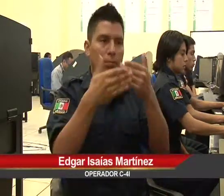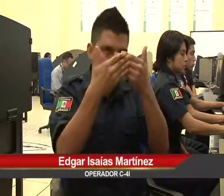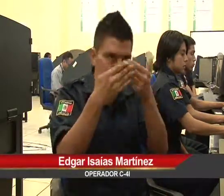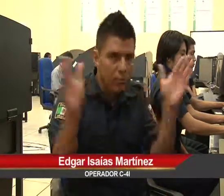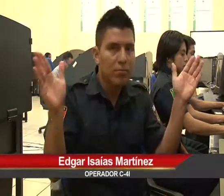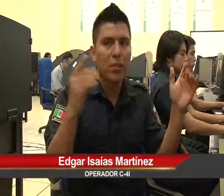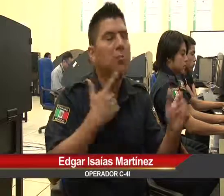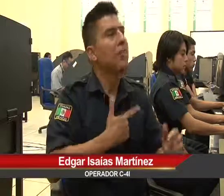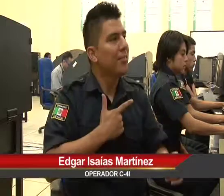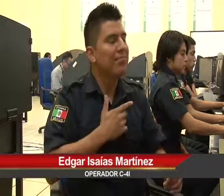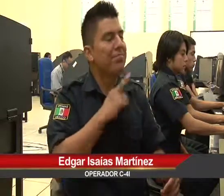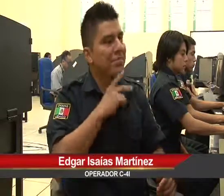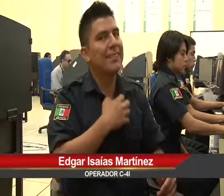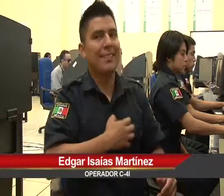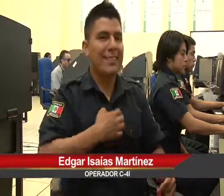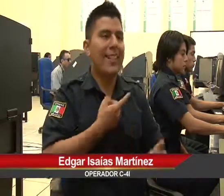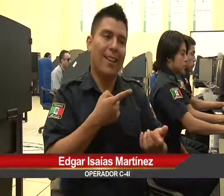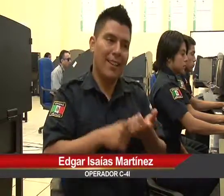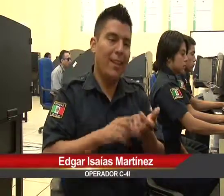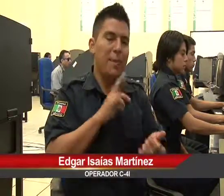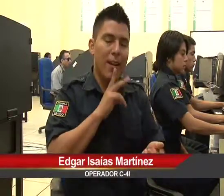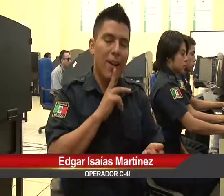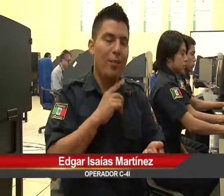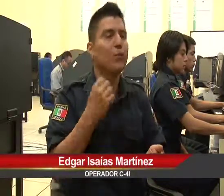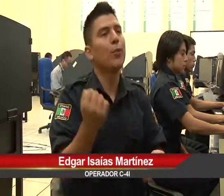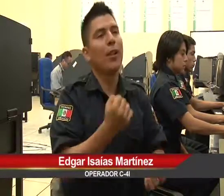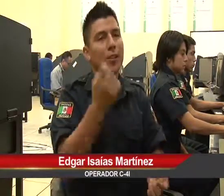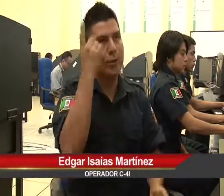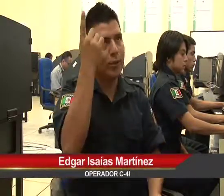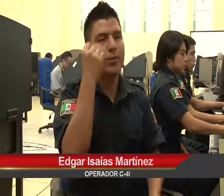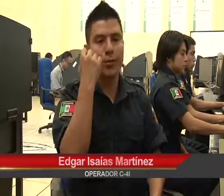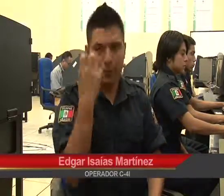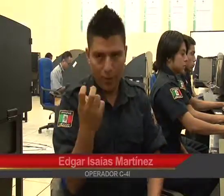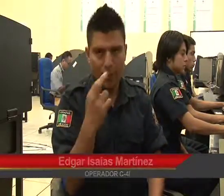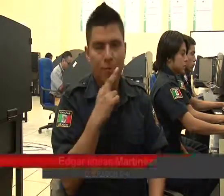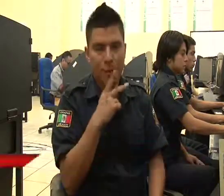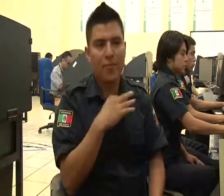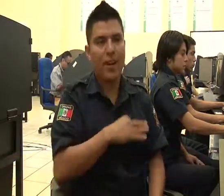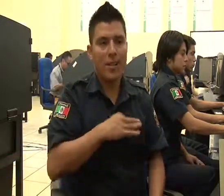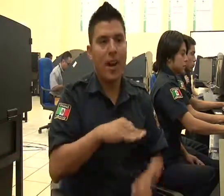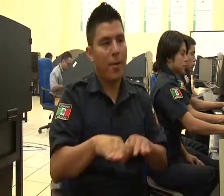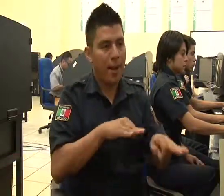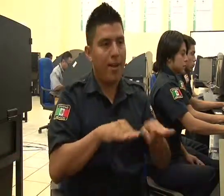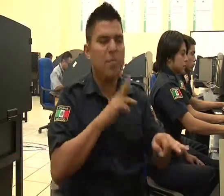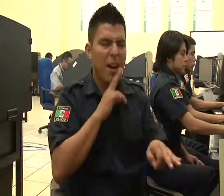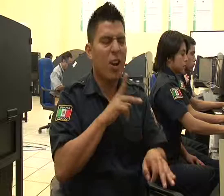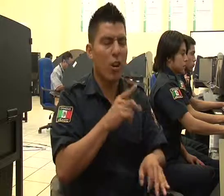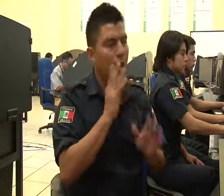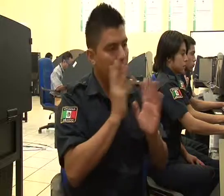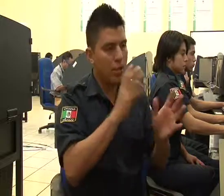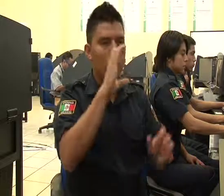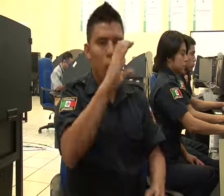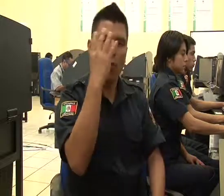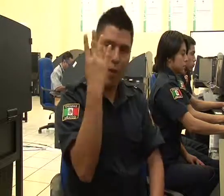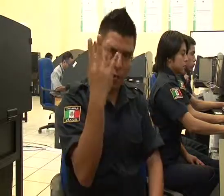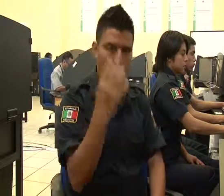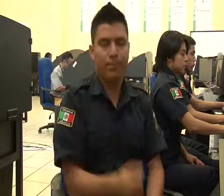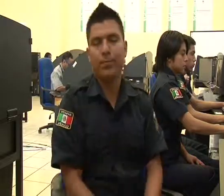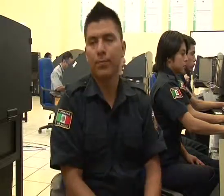Ellos quizás no nos conocían, no sabían de nuestra discapacidad, pero ahora gracias a Dios tenemos un trabajo aquí en C4 y mis compañeros